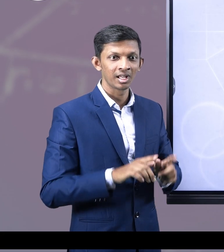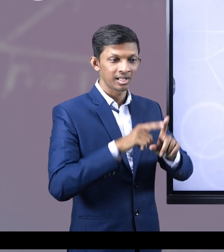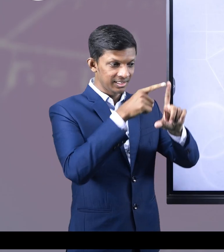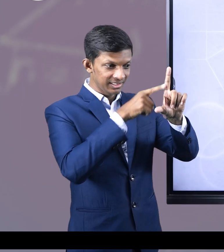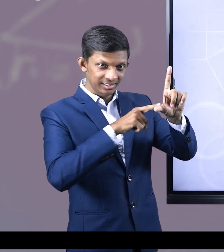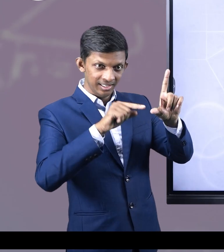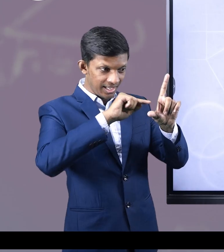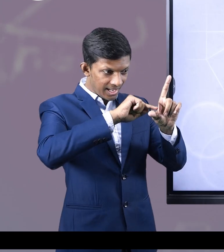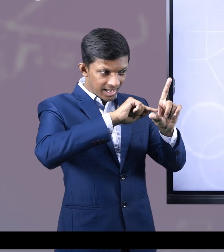पूरक कोन,